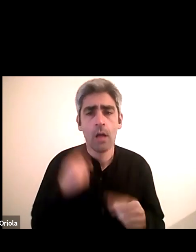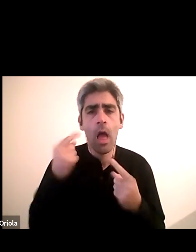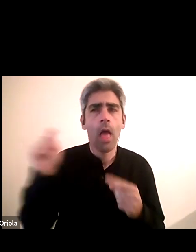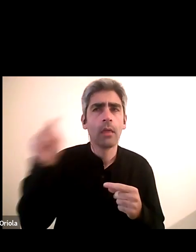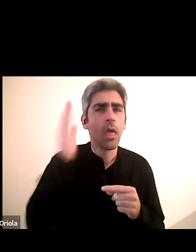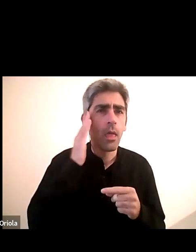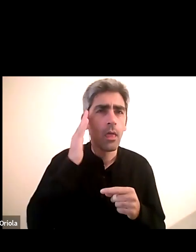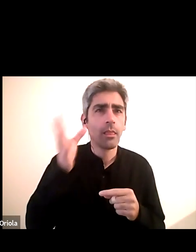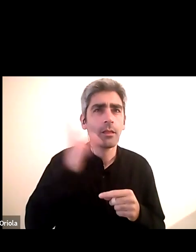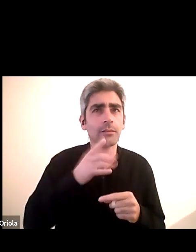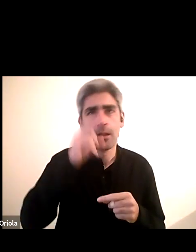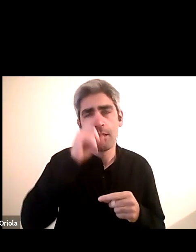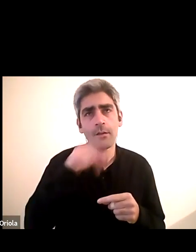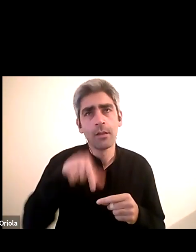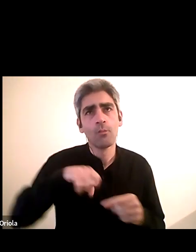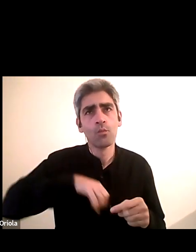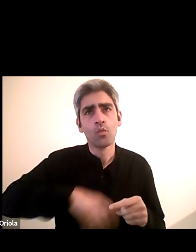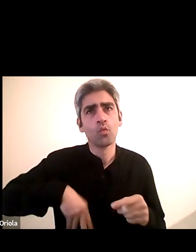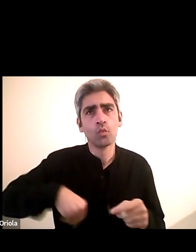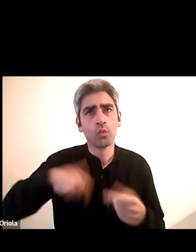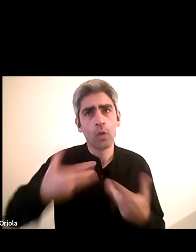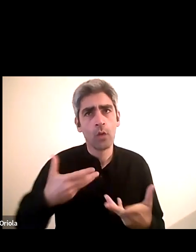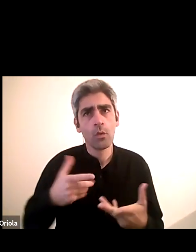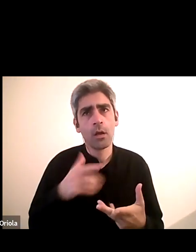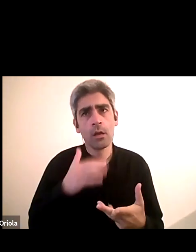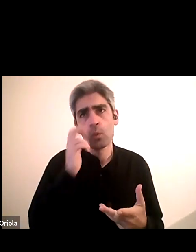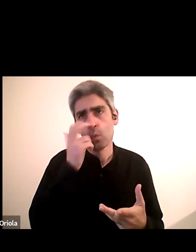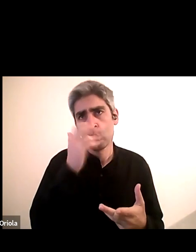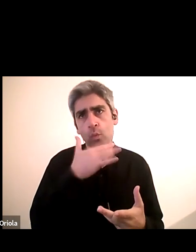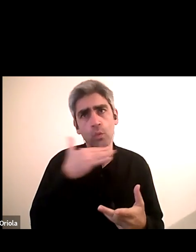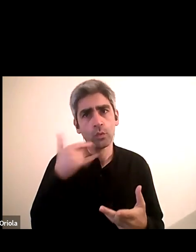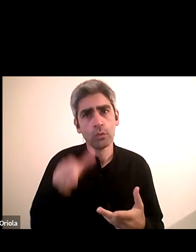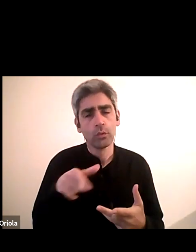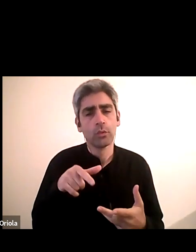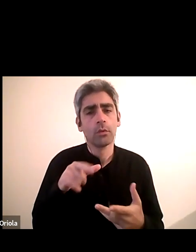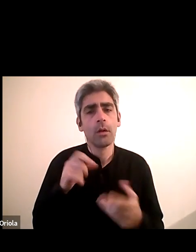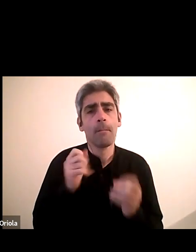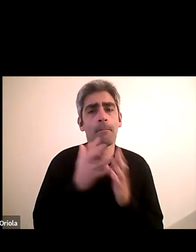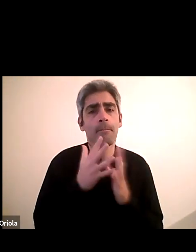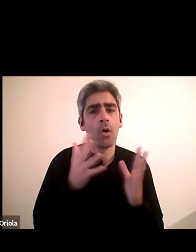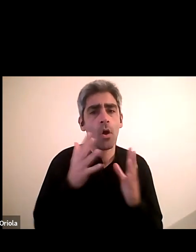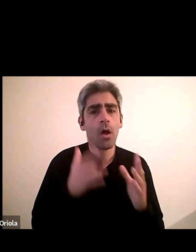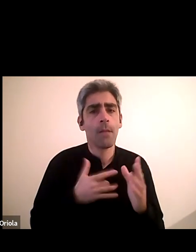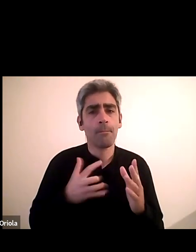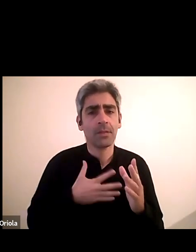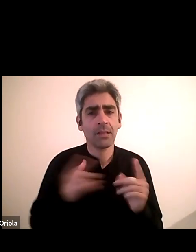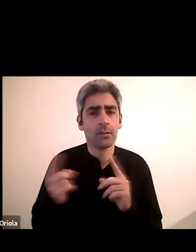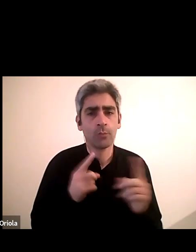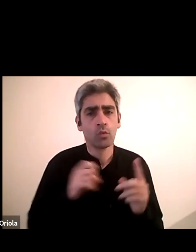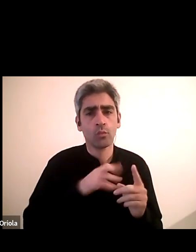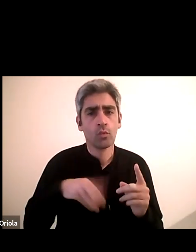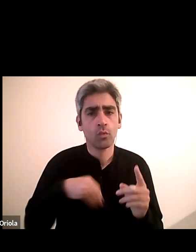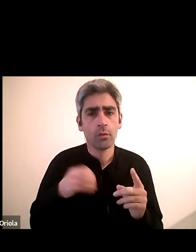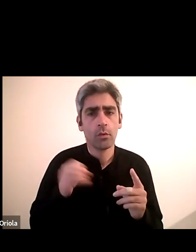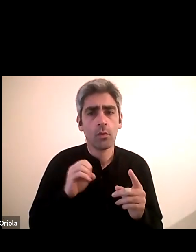dizia que nós estamos num mundo curioso em que a maior a maior empresa de transportes do mundo não